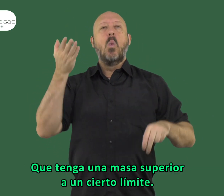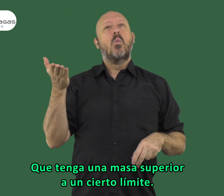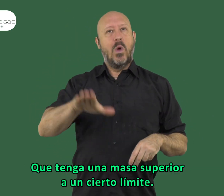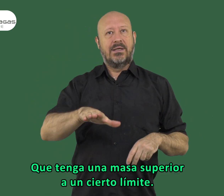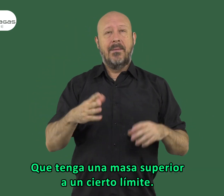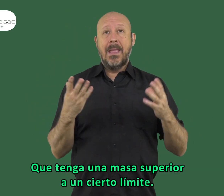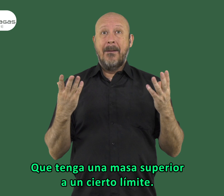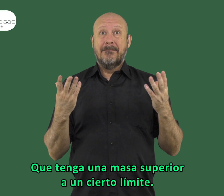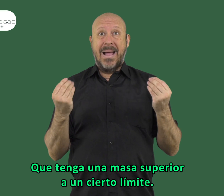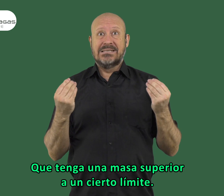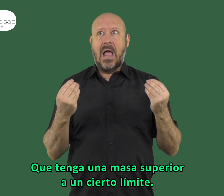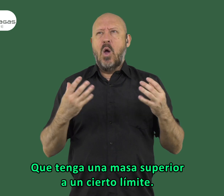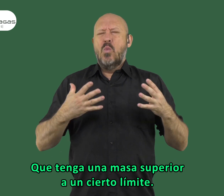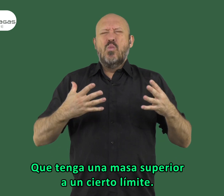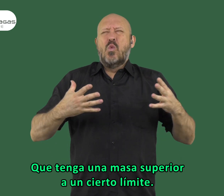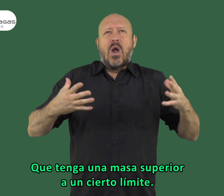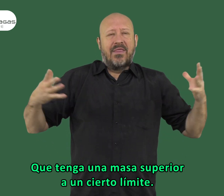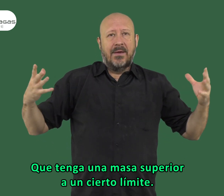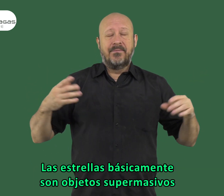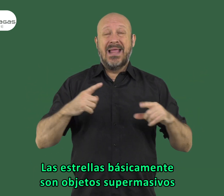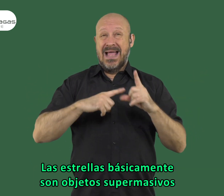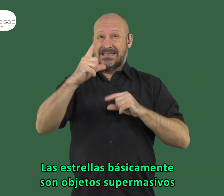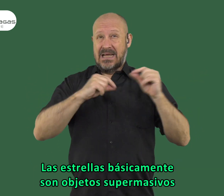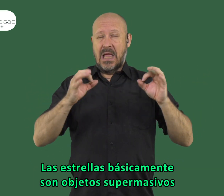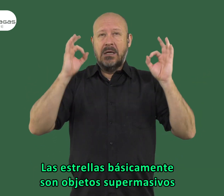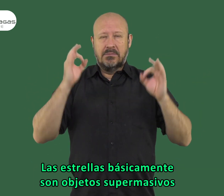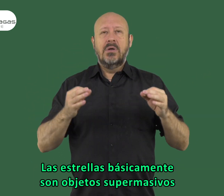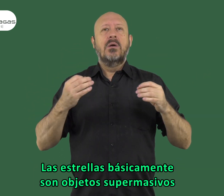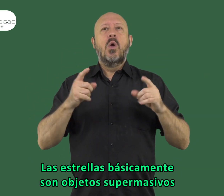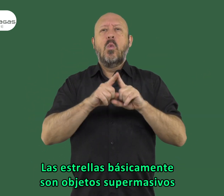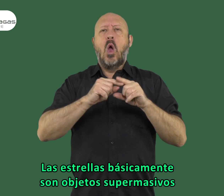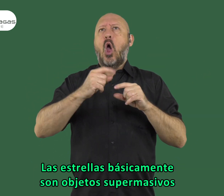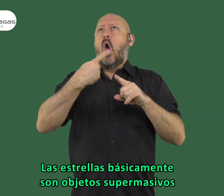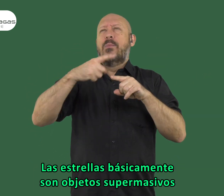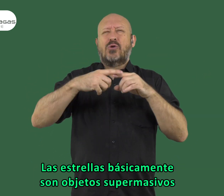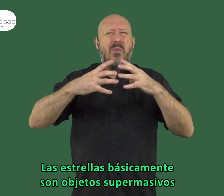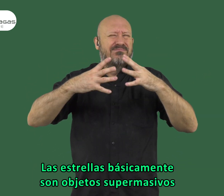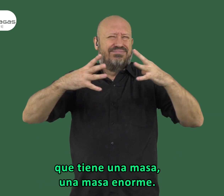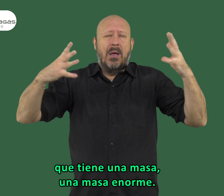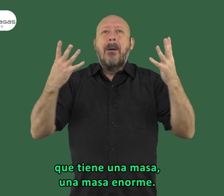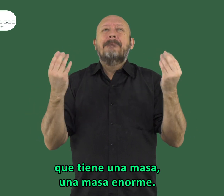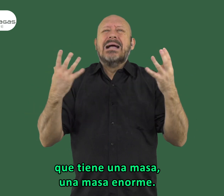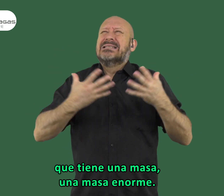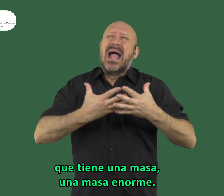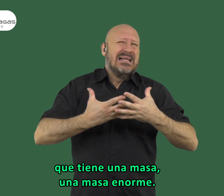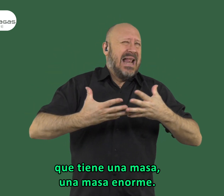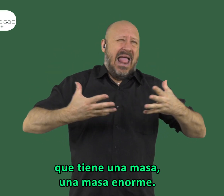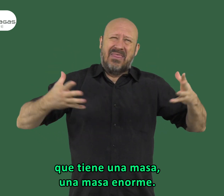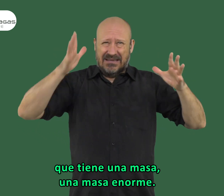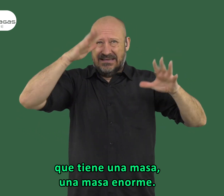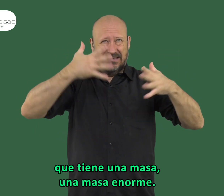que tenga una masa superior a un cierto límite. Las estrellas básicamente son objetos supermasivos, que tienen una